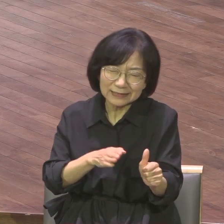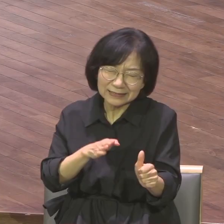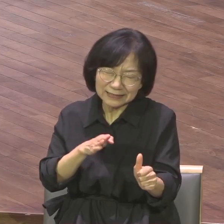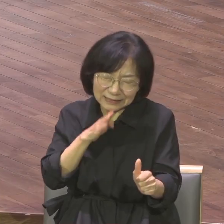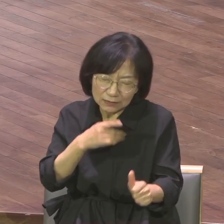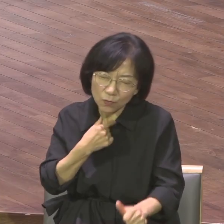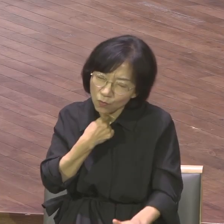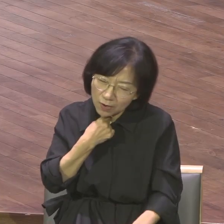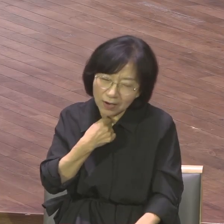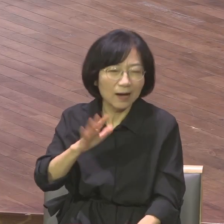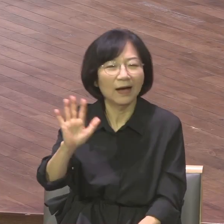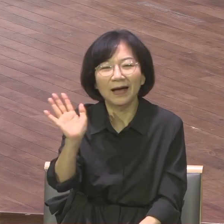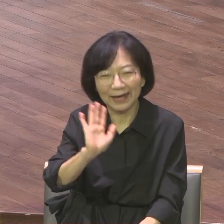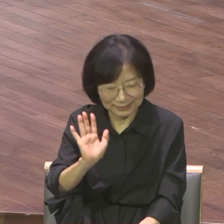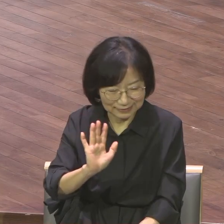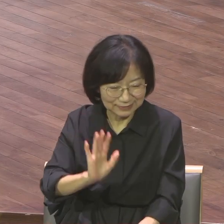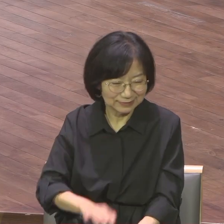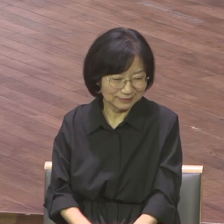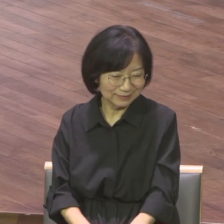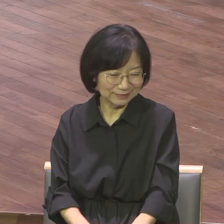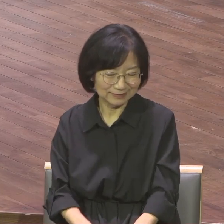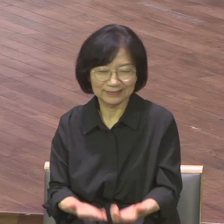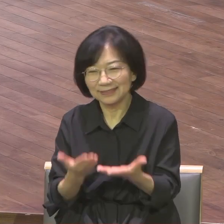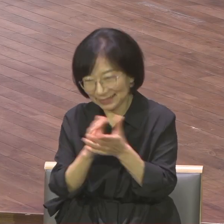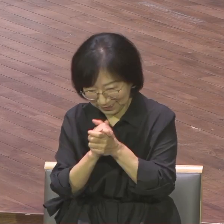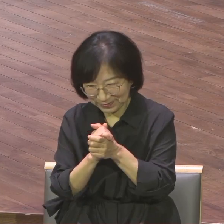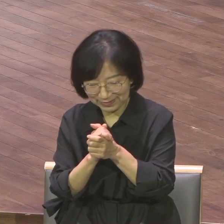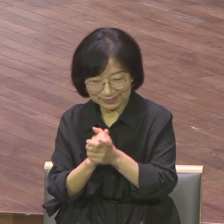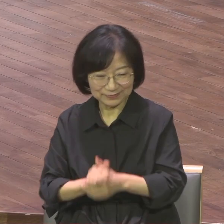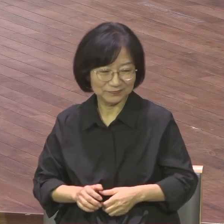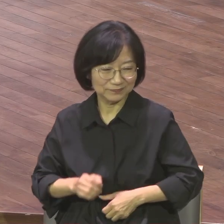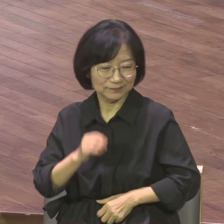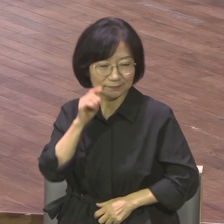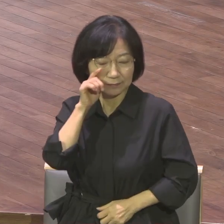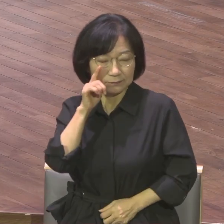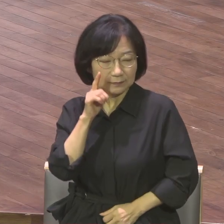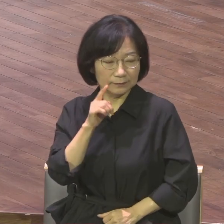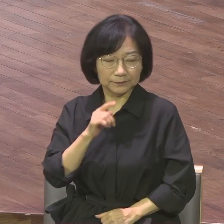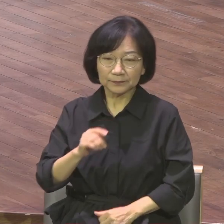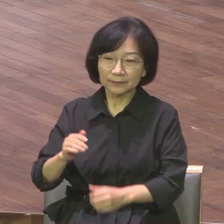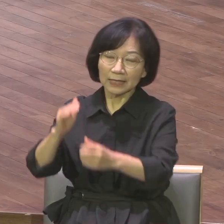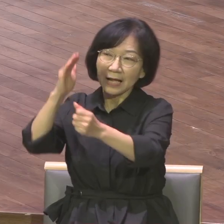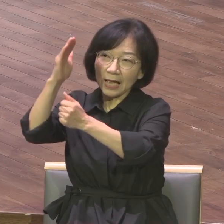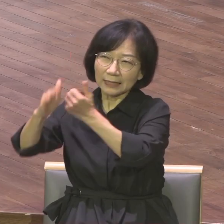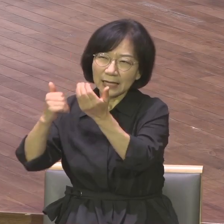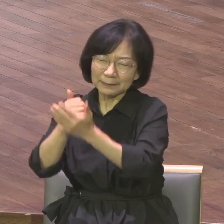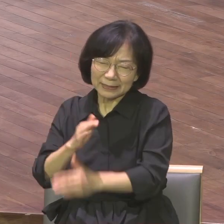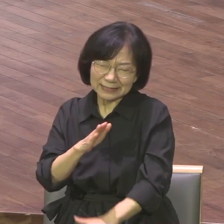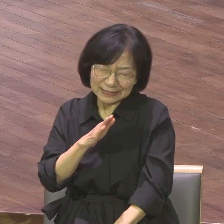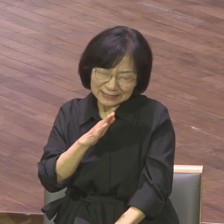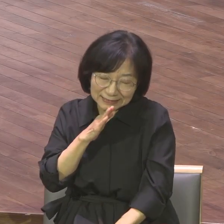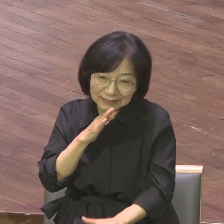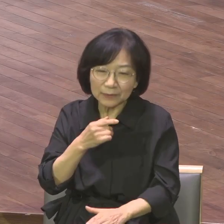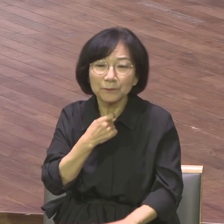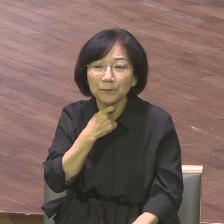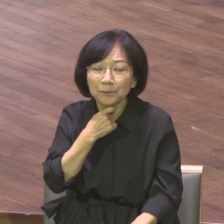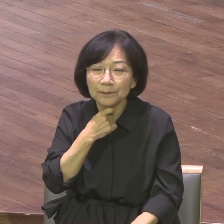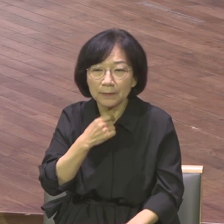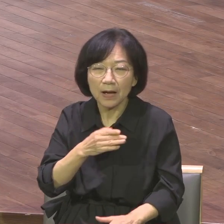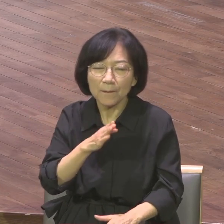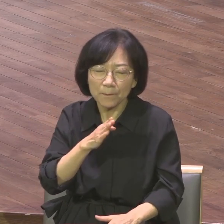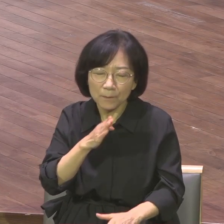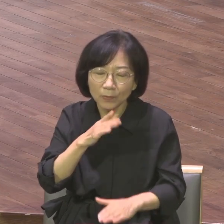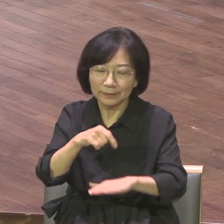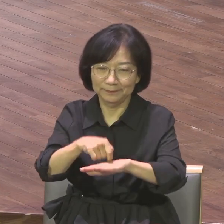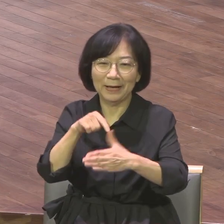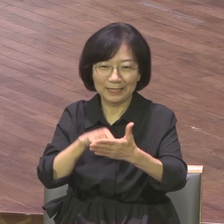근심하게 하심은 본심이 아니시도다. 아멘. 하나님의 본심이란 제목으로 말씀을